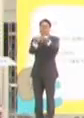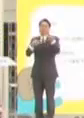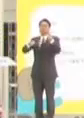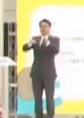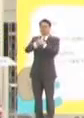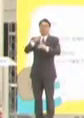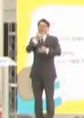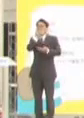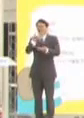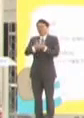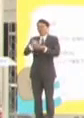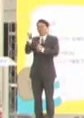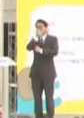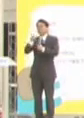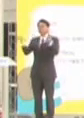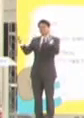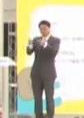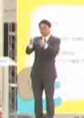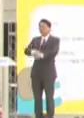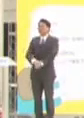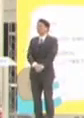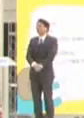이것으로 내빈 소개는 마치도록 하겠습니다.